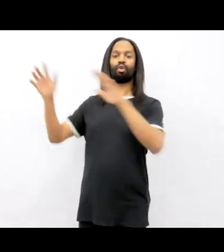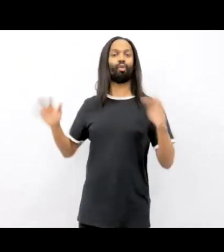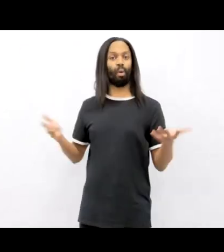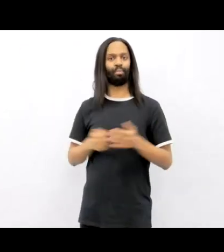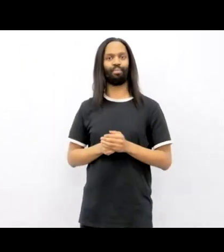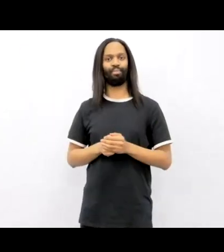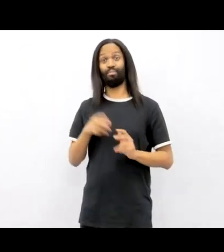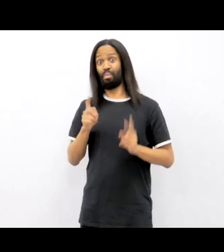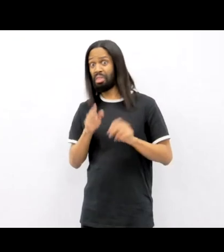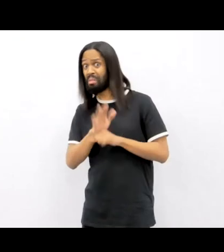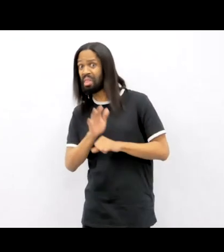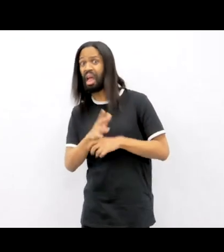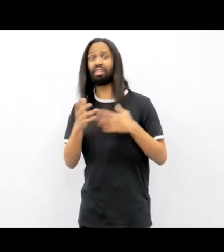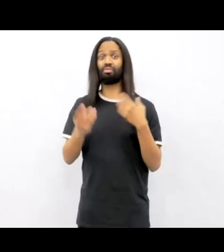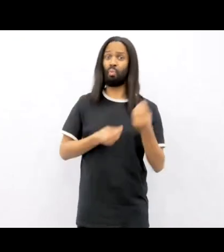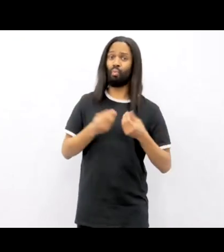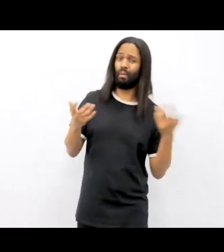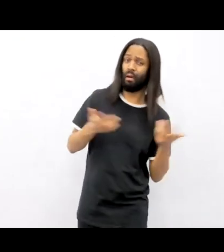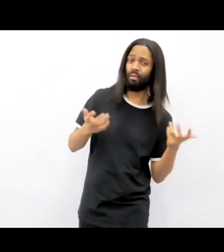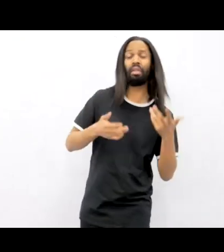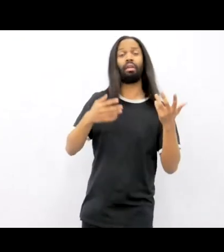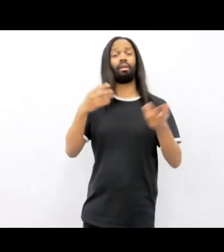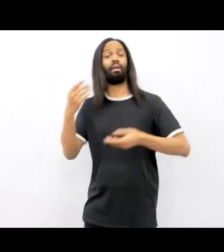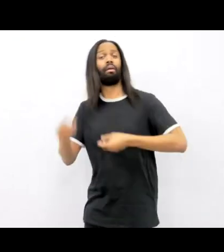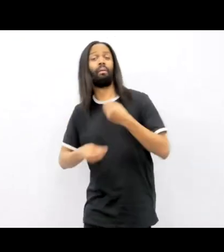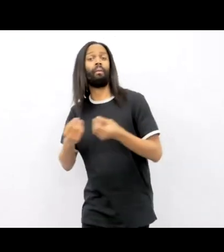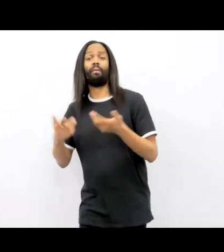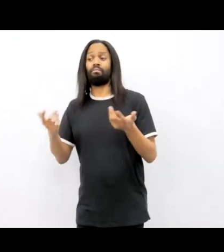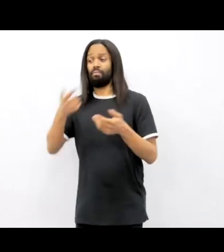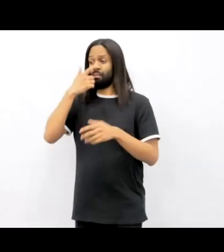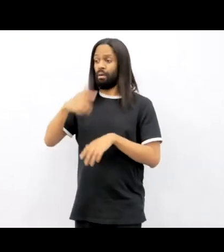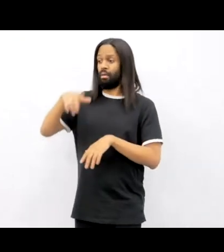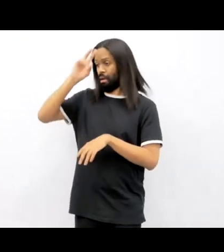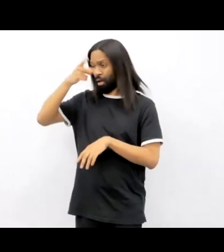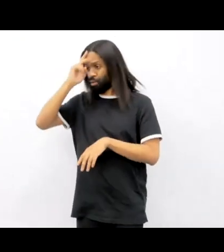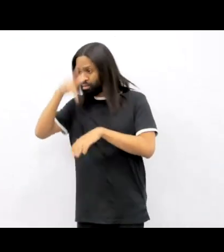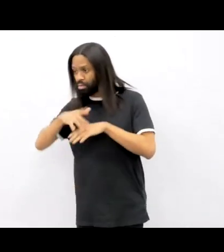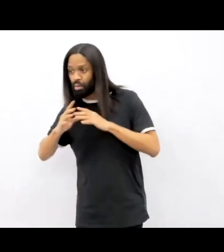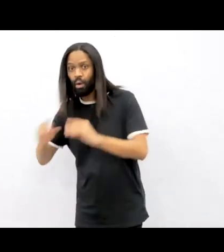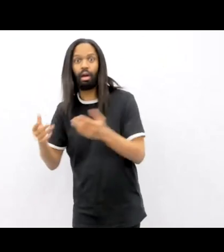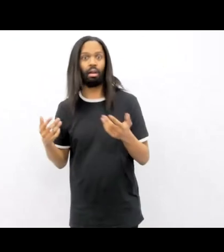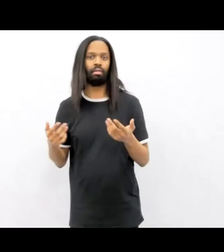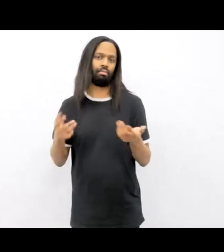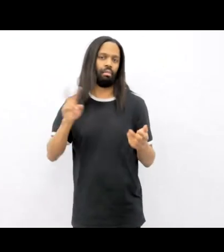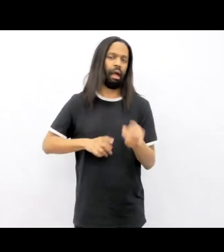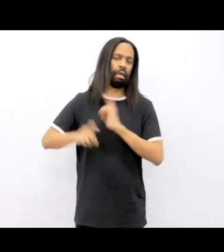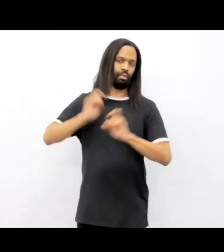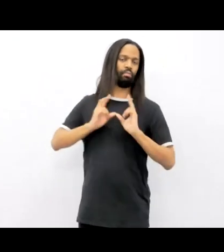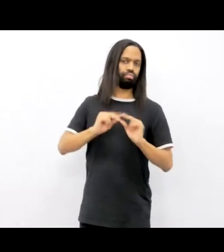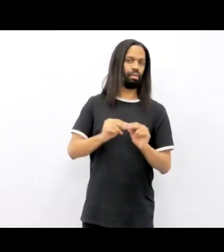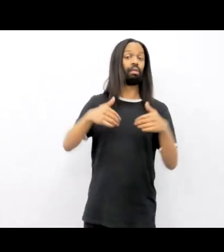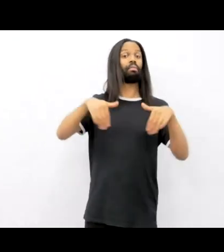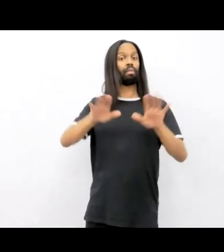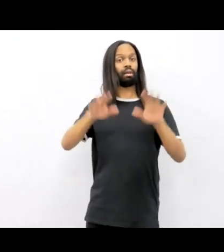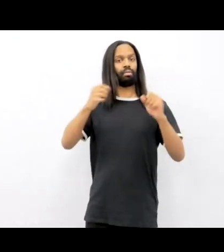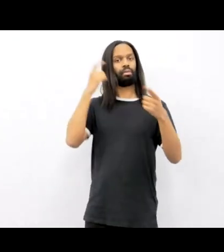des usages à tester sur ce quartier parce qu'on a parlé pas mal d'histoires mais il aussi tout un quartier en devenir la manière de le raccorder au centre